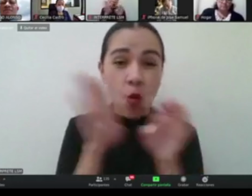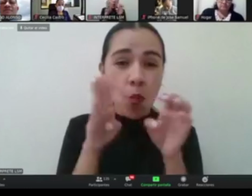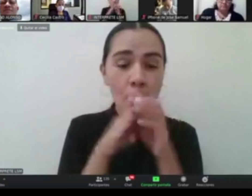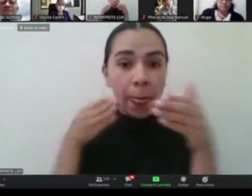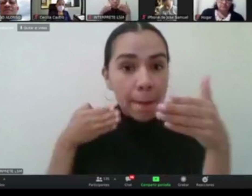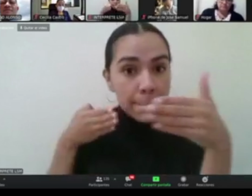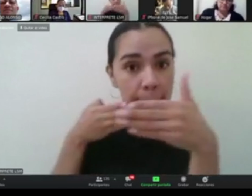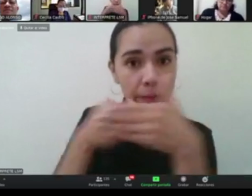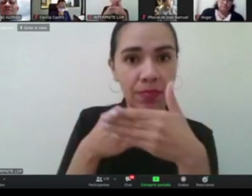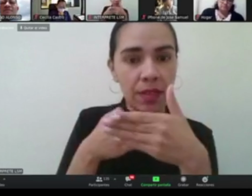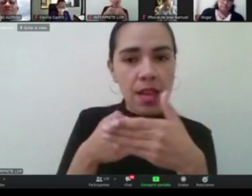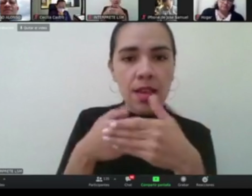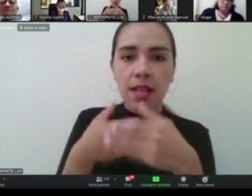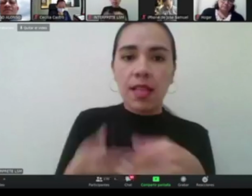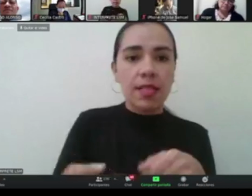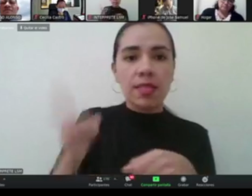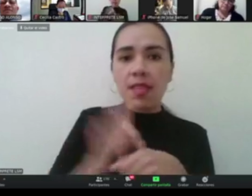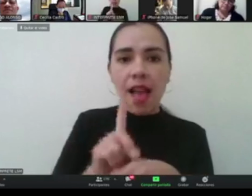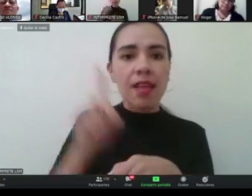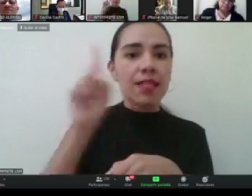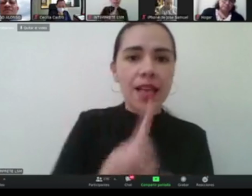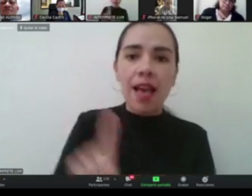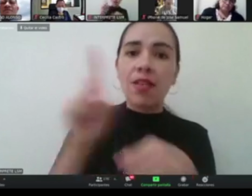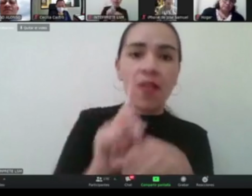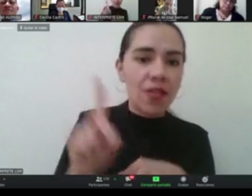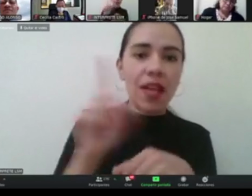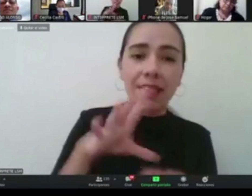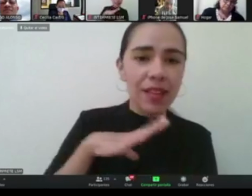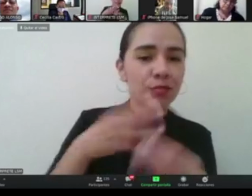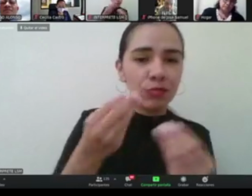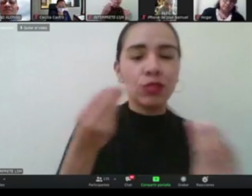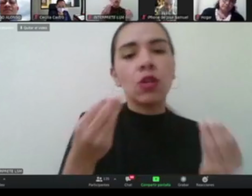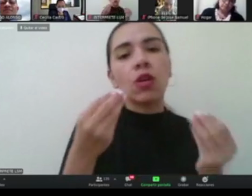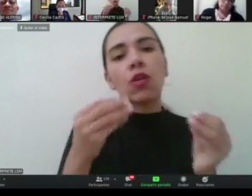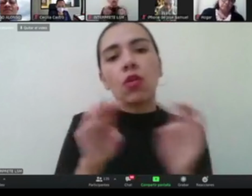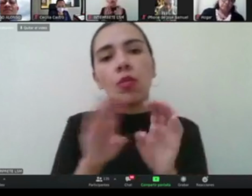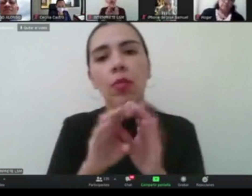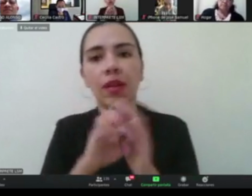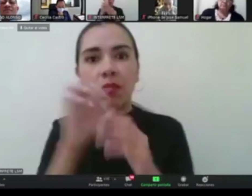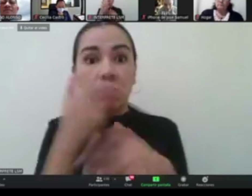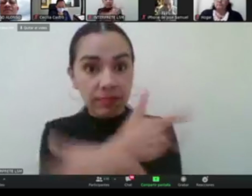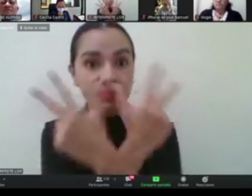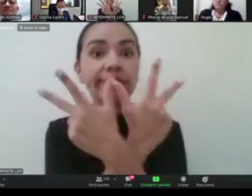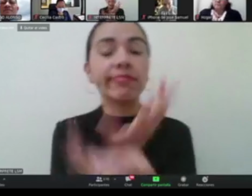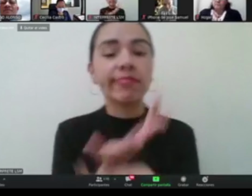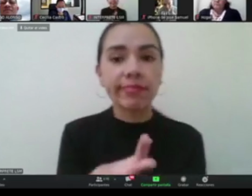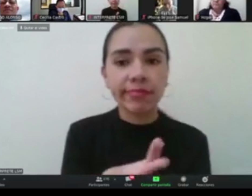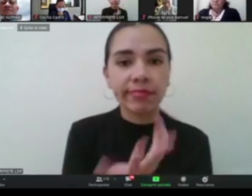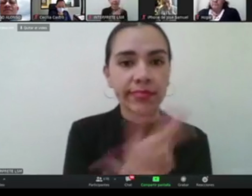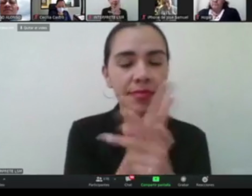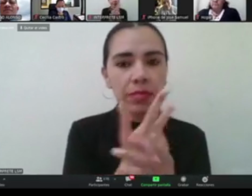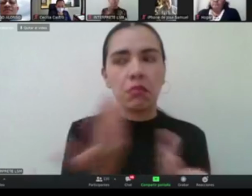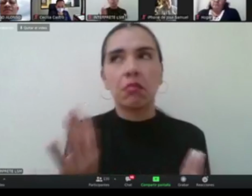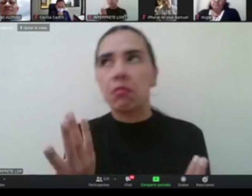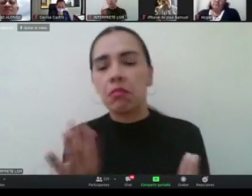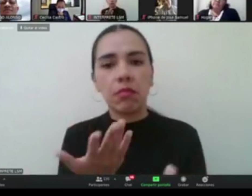que cada día surgen más en esta sociedad, como es el caso de la virtualidad, que ella dice, bueno, es que